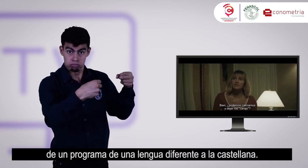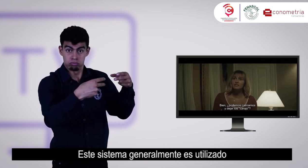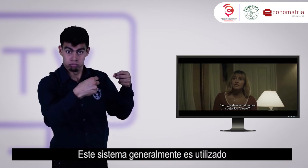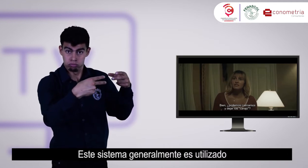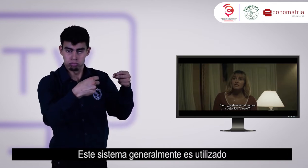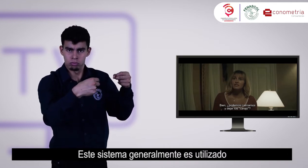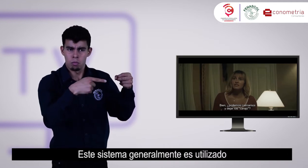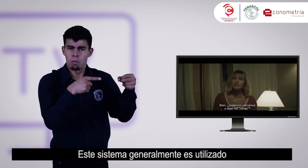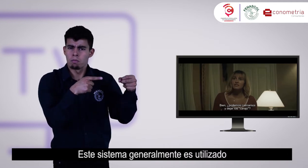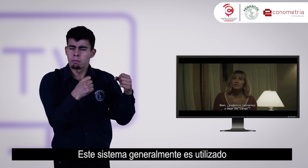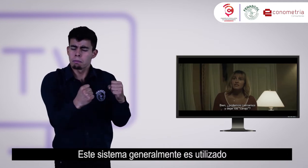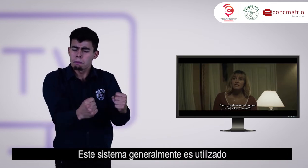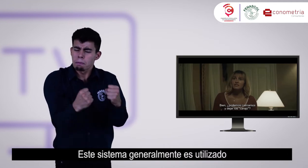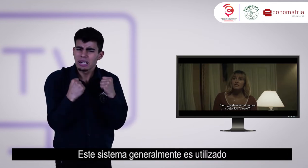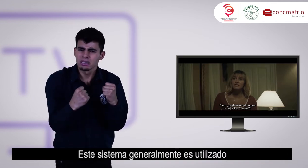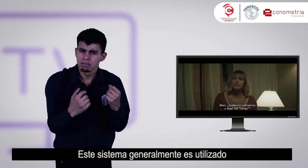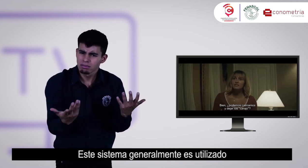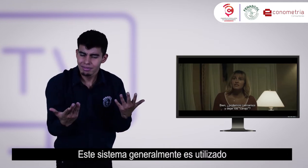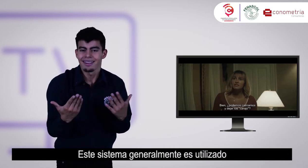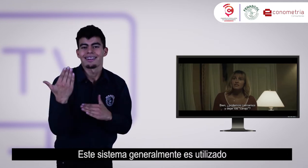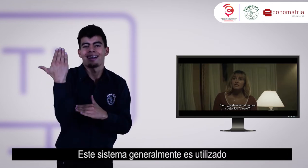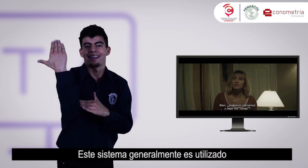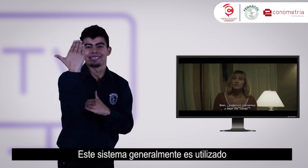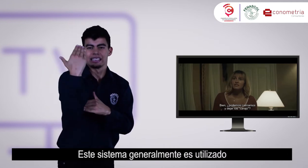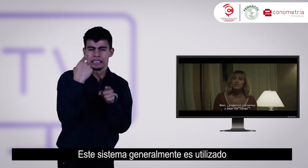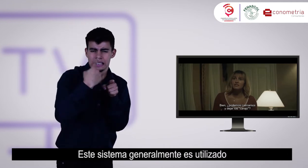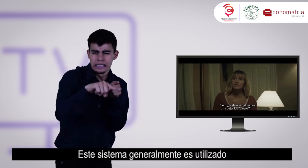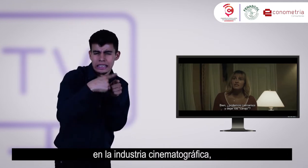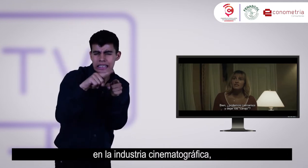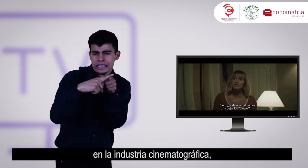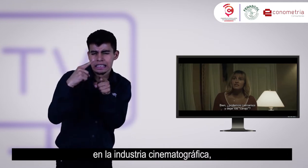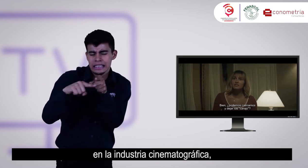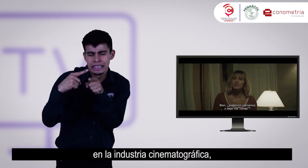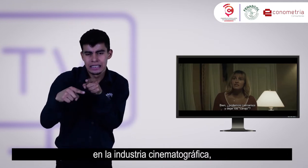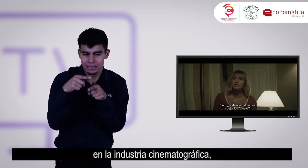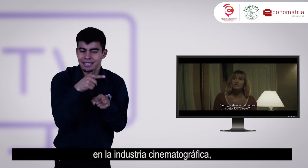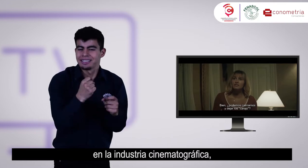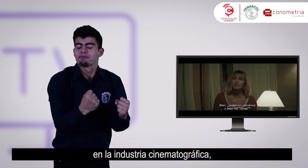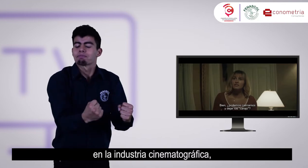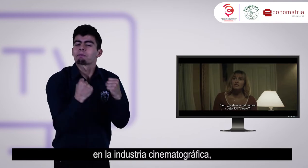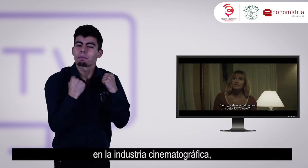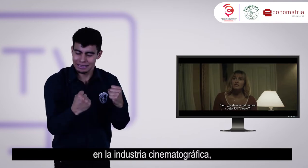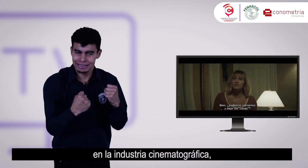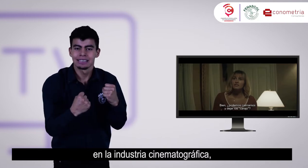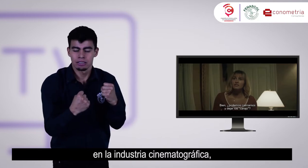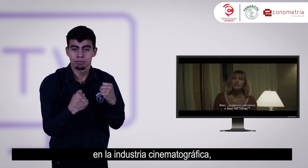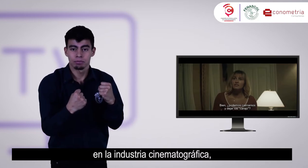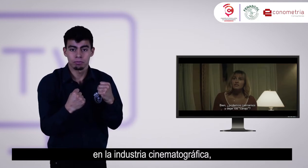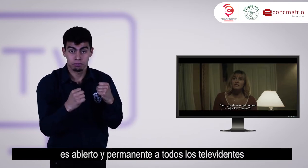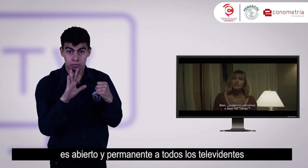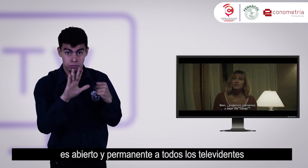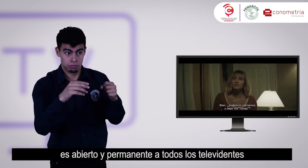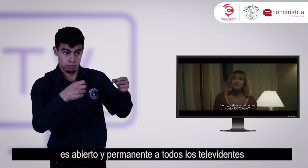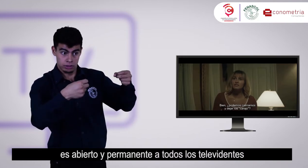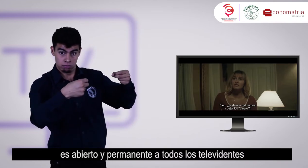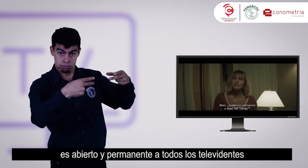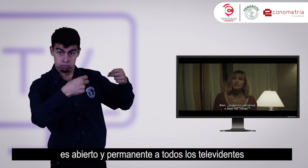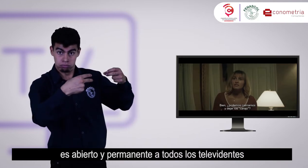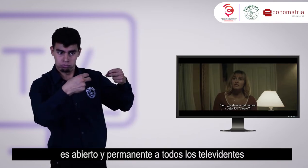Este sistema generalmente es utilizado en la industria cinematográfica. Es abierto y permanente